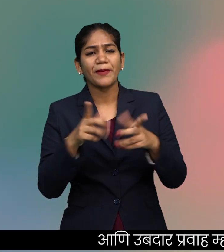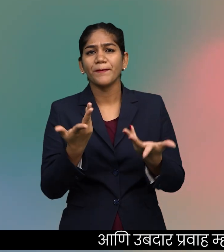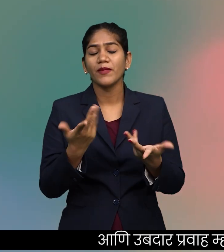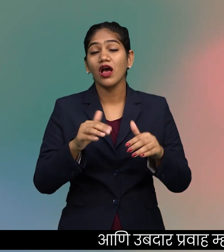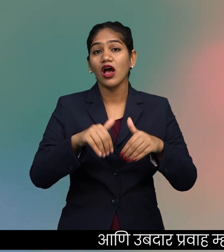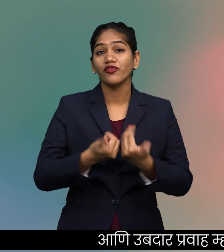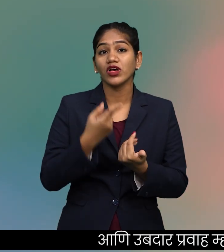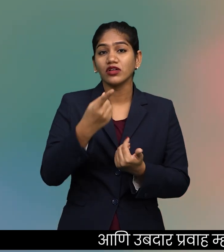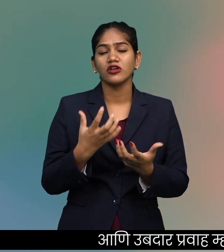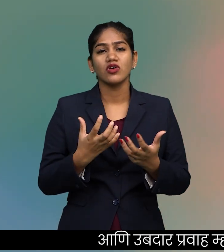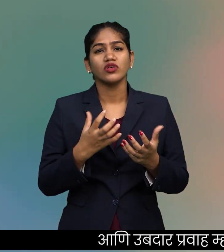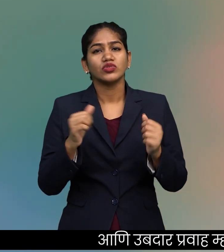वर्गीकरण केले जाऊ शकते.